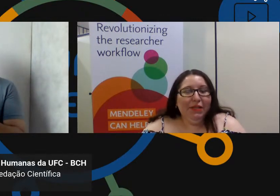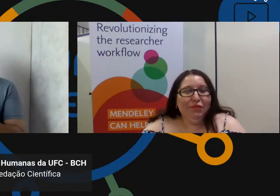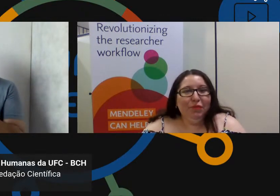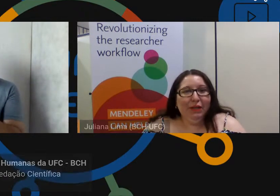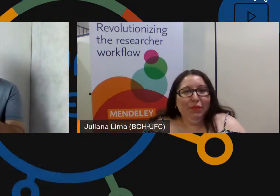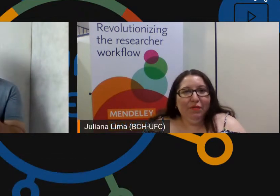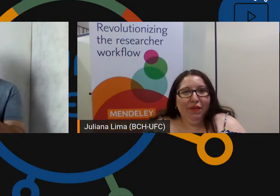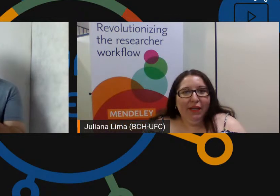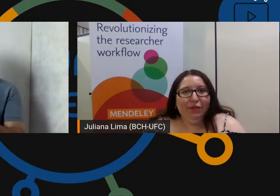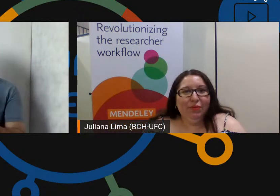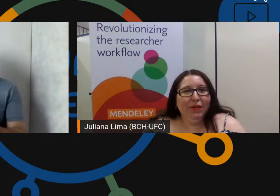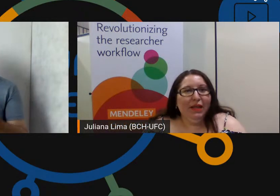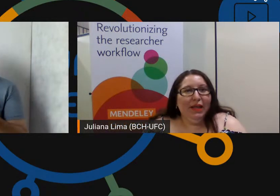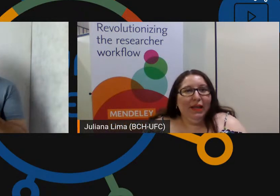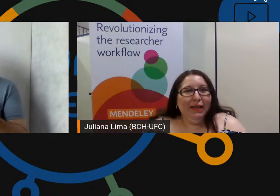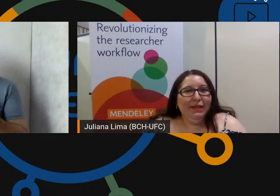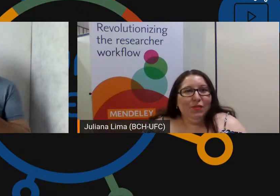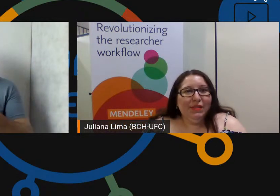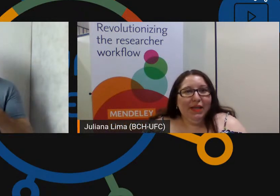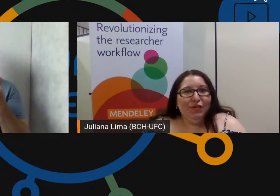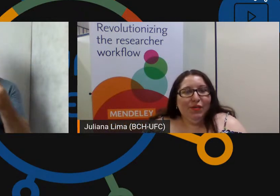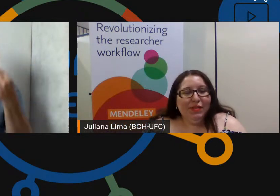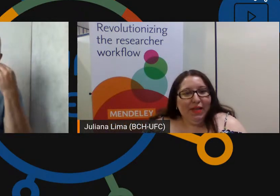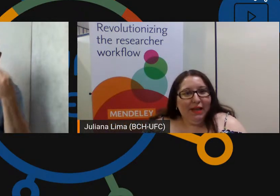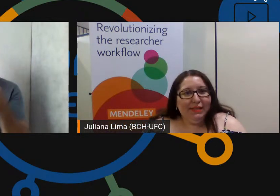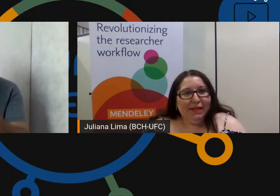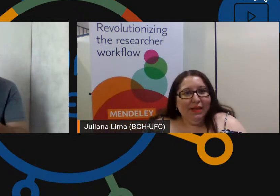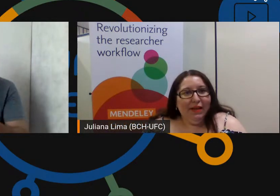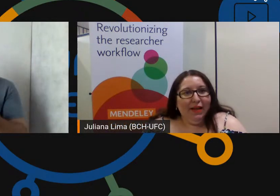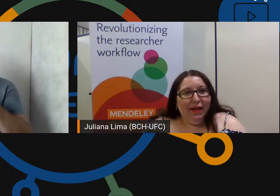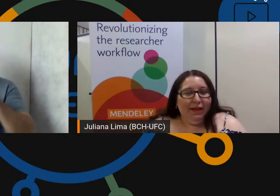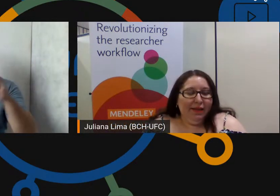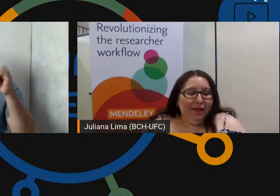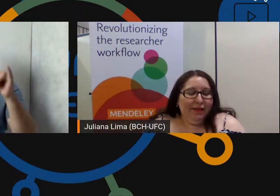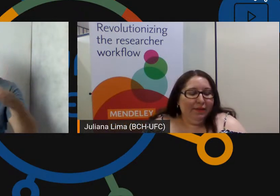e também têm divulgado o evento em suas redes sociais